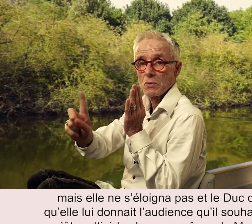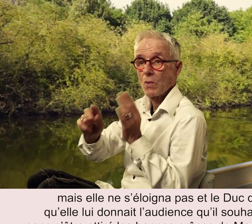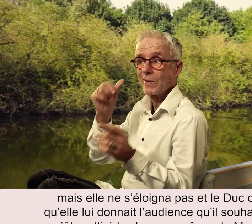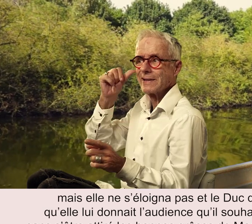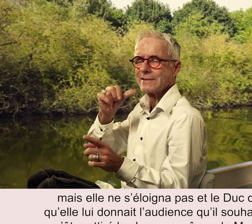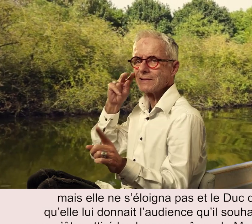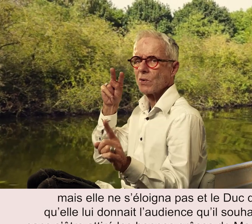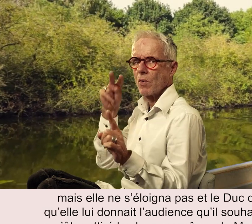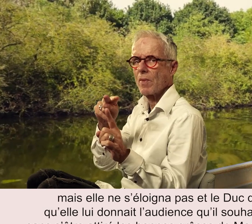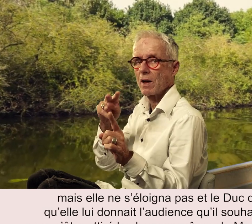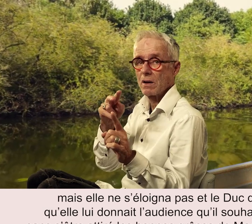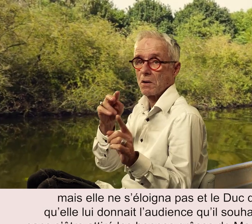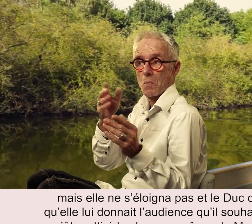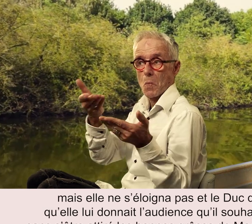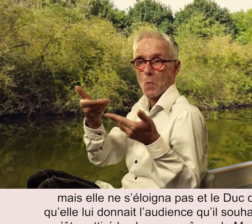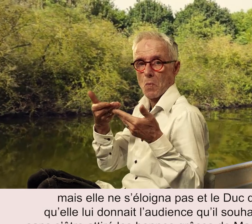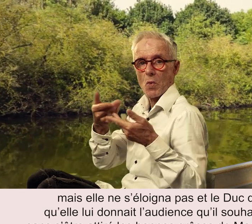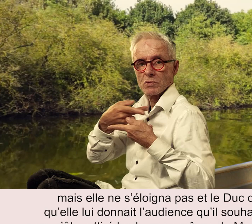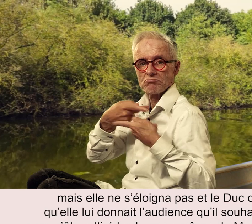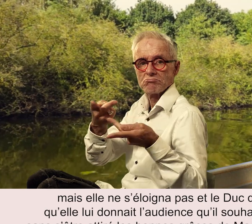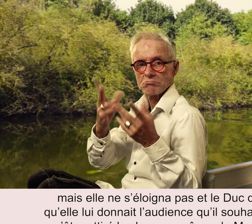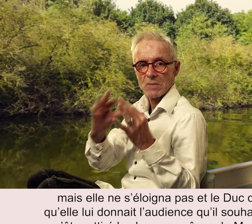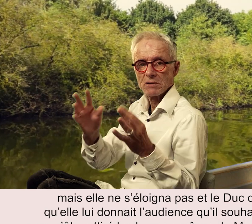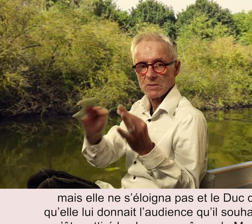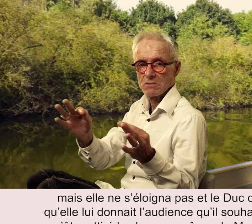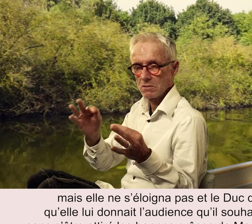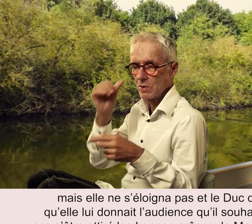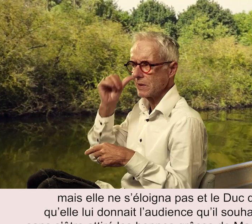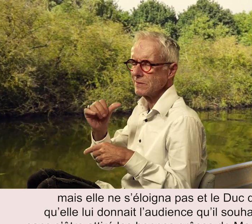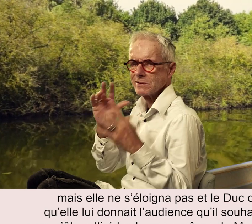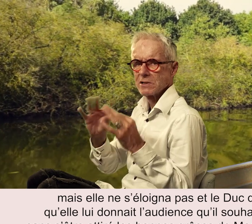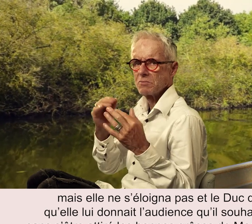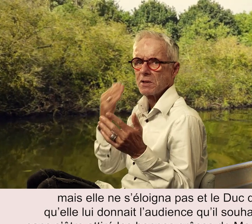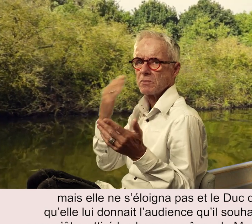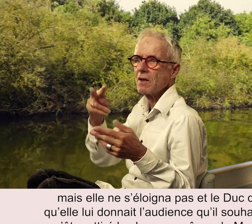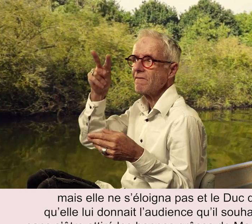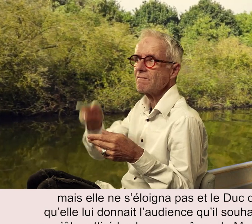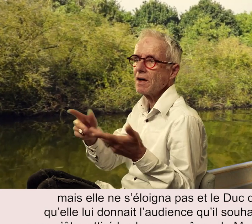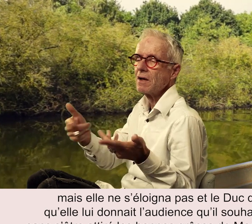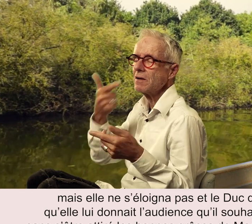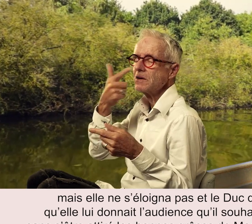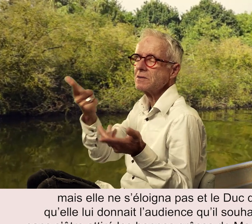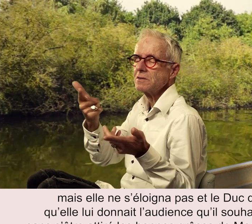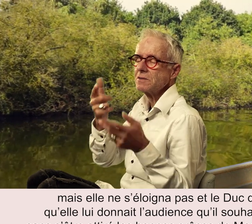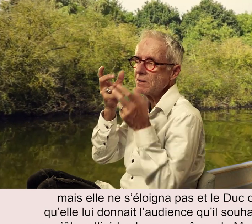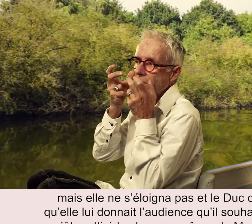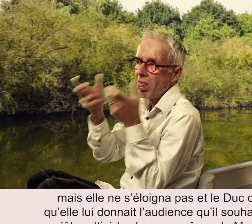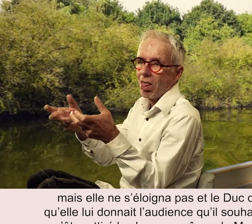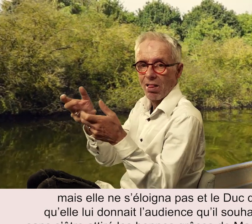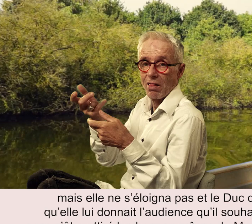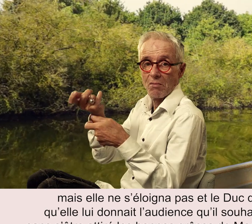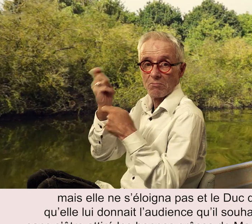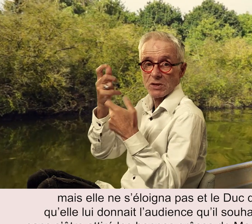Guise, voyant qu'elle lui donnait l'audience qu'il souhaitait, lui apprit que, sans s'être attiré les bonnes grâces de Madame par aucun